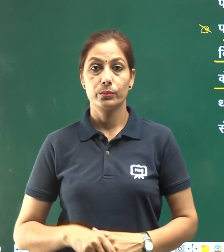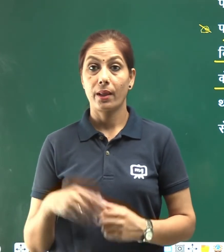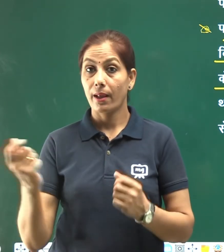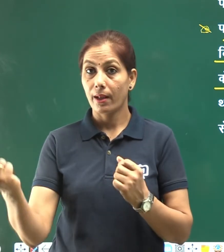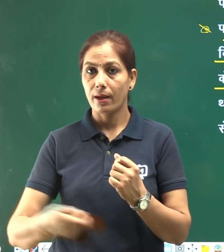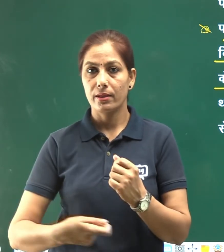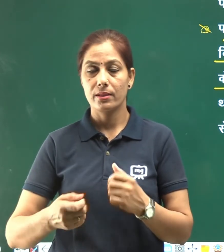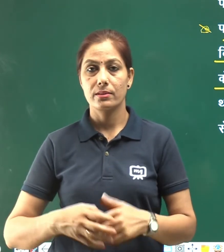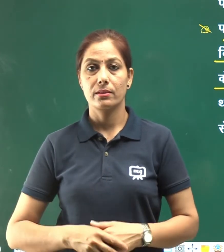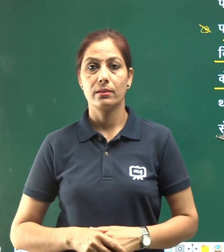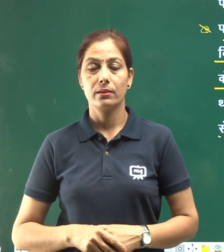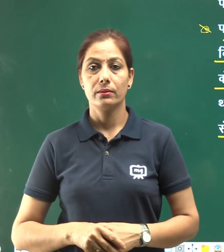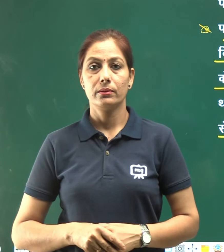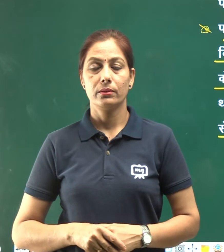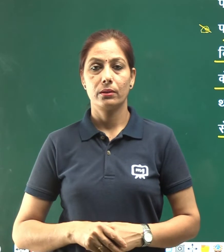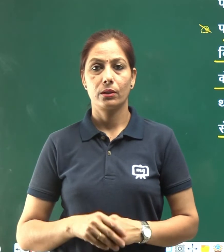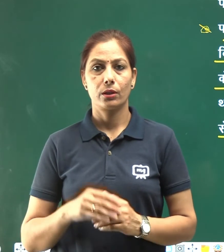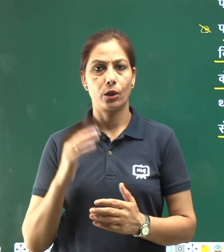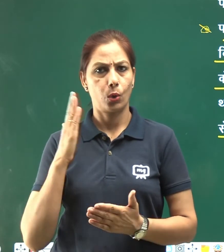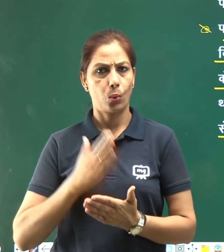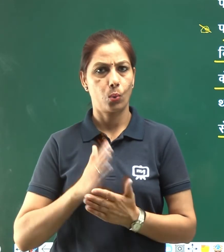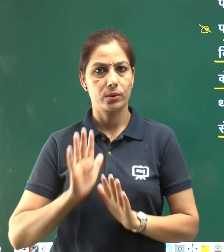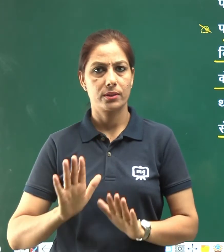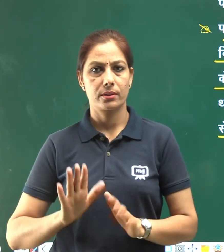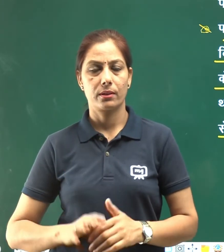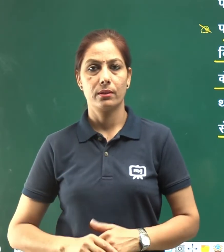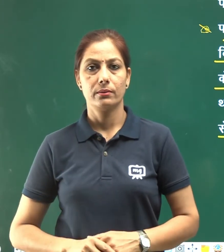काटने से रोक दिया जाता है।